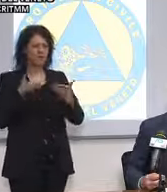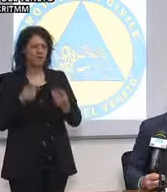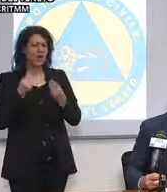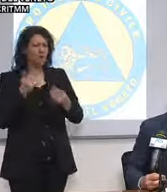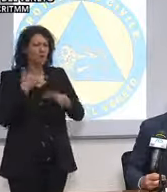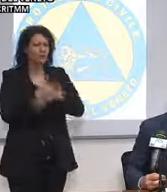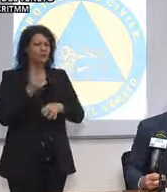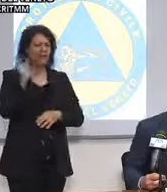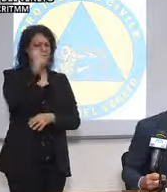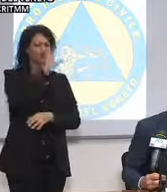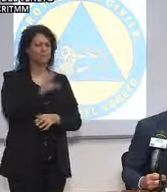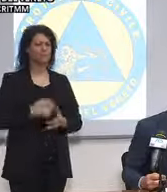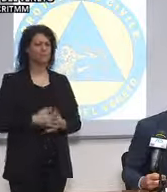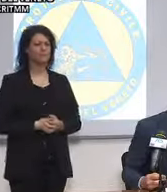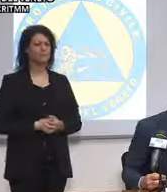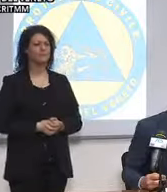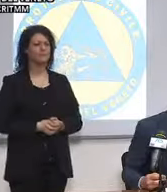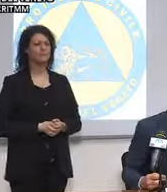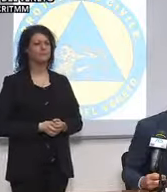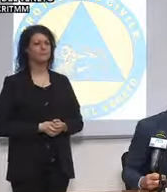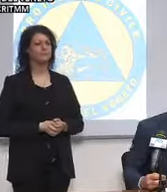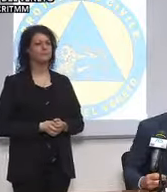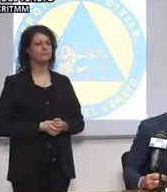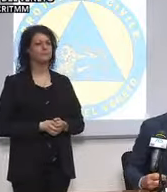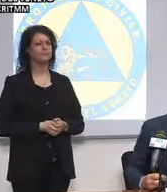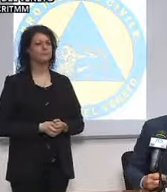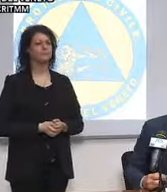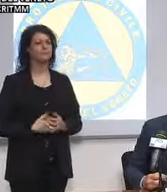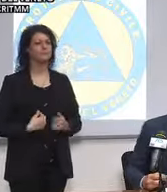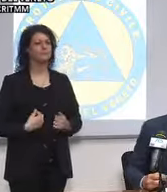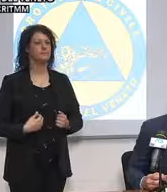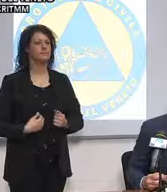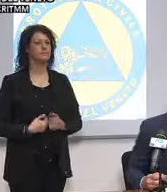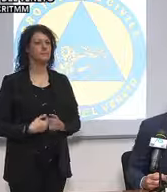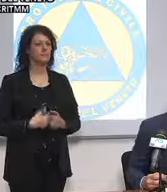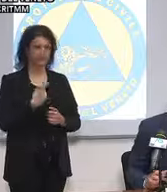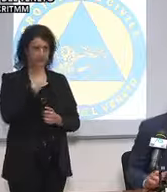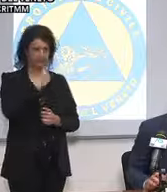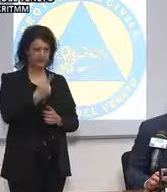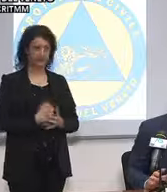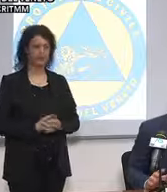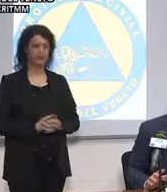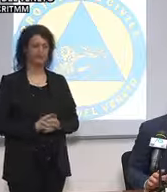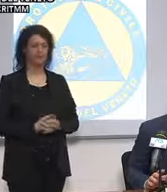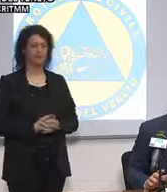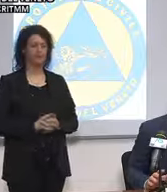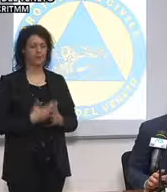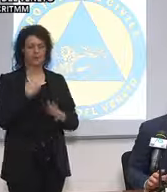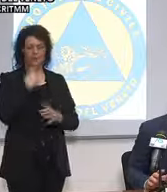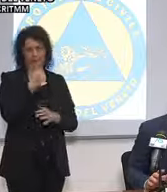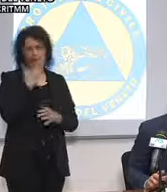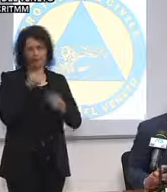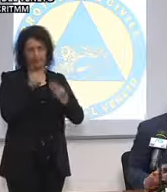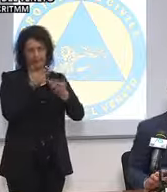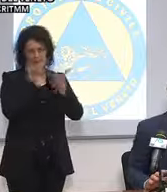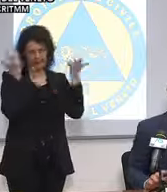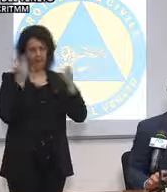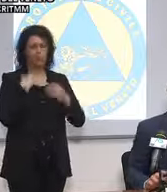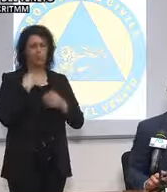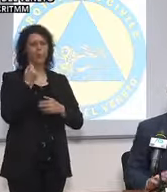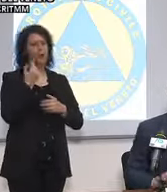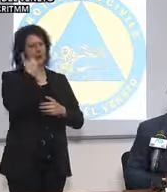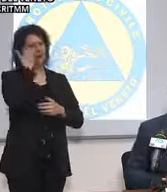Veneto. E dopo dico, guardate, lo voglio chiarire una volta per tutte, provo imbarazzo quando parlo, no? E vi spiego